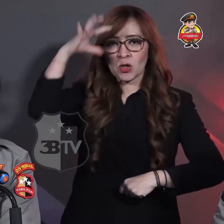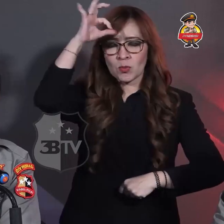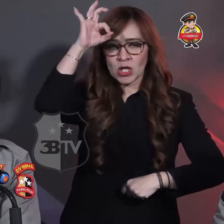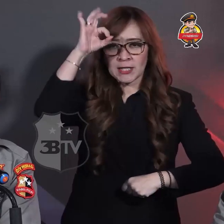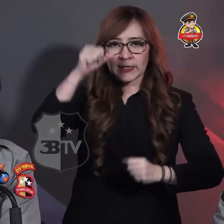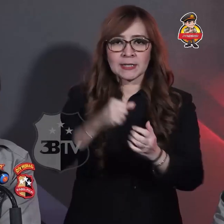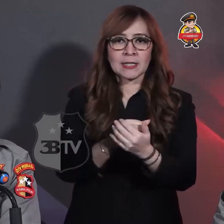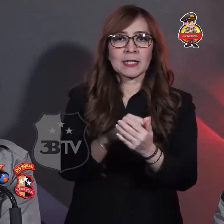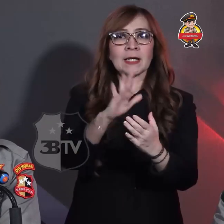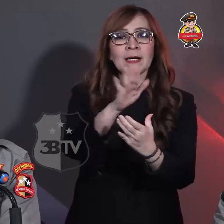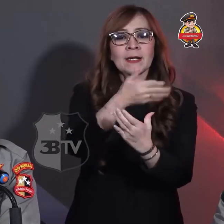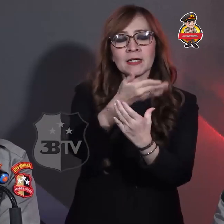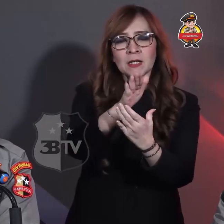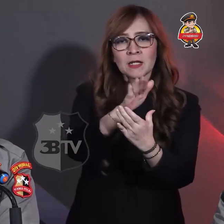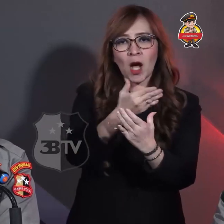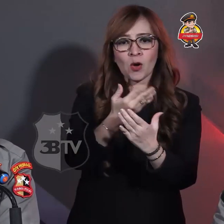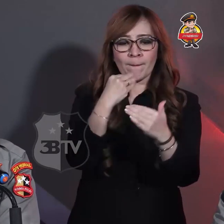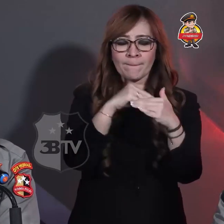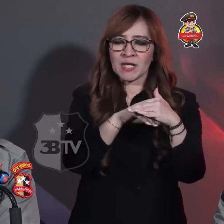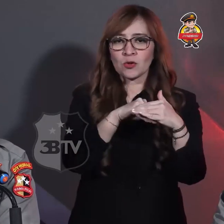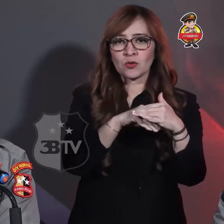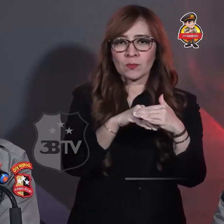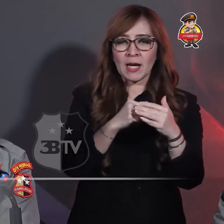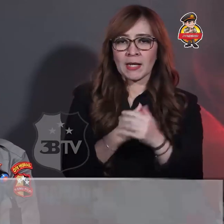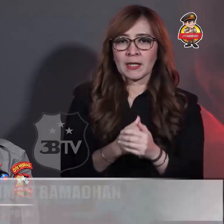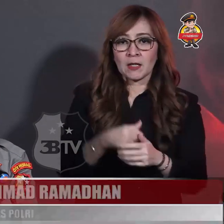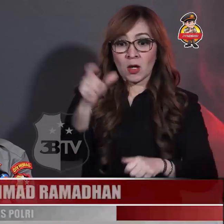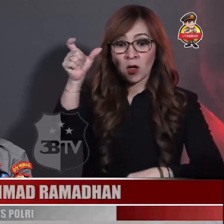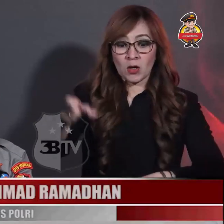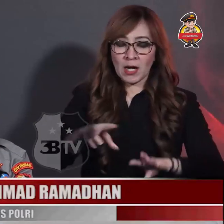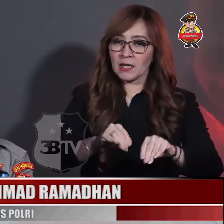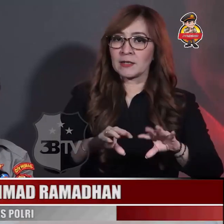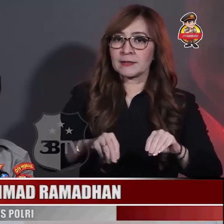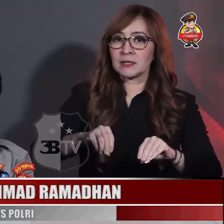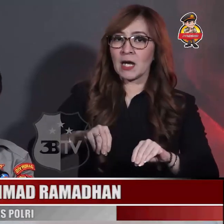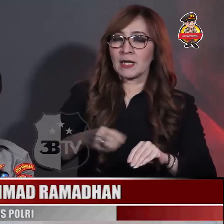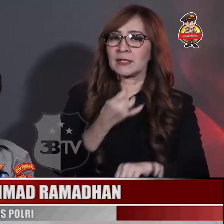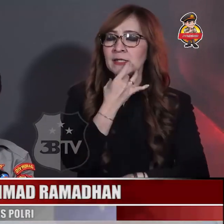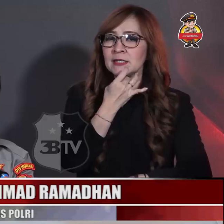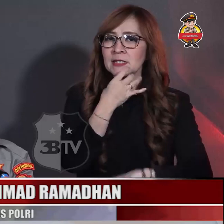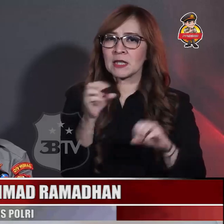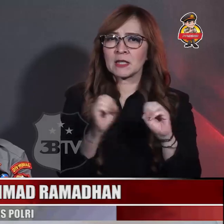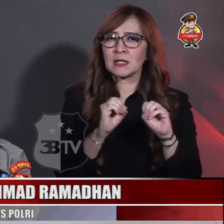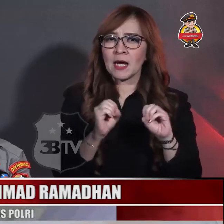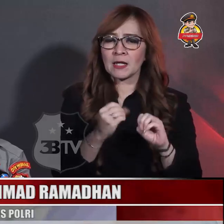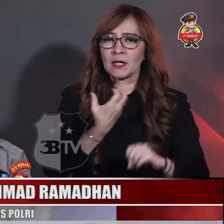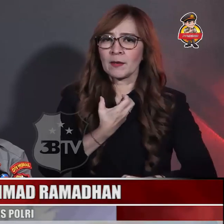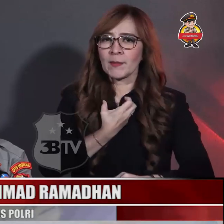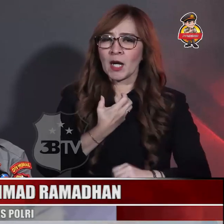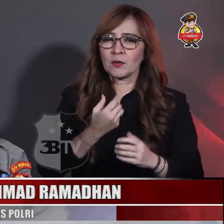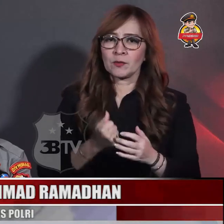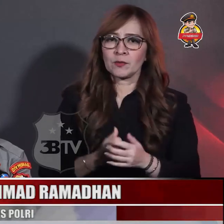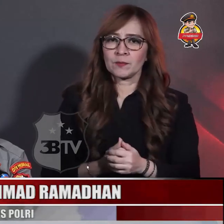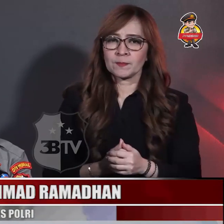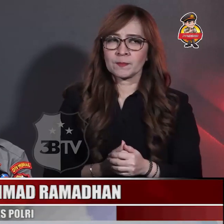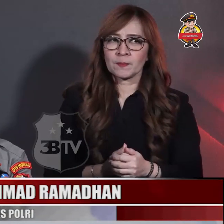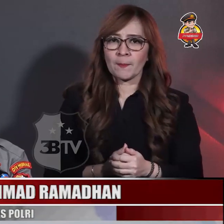penyelundupan pekerja migran ilegal yang akan diberangkatkan